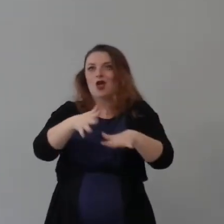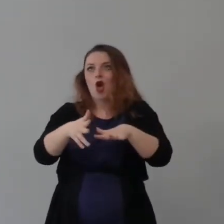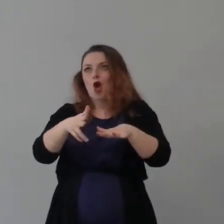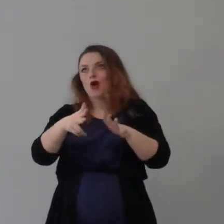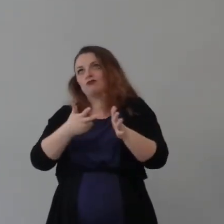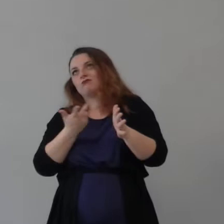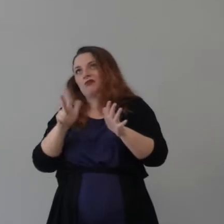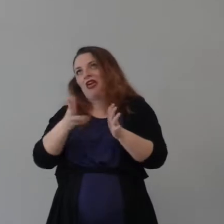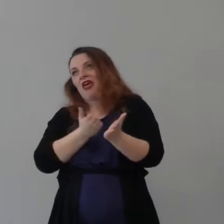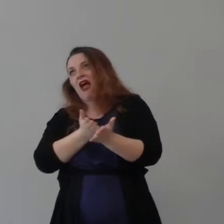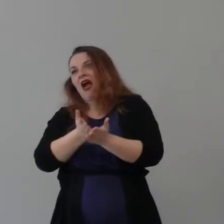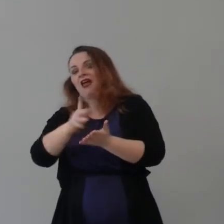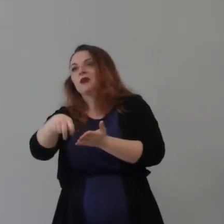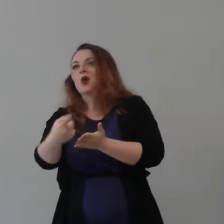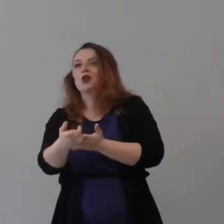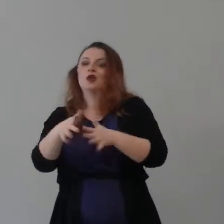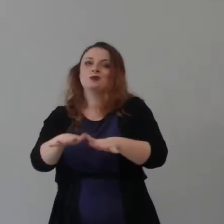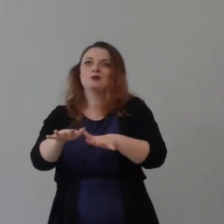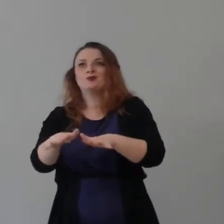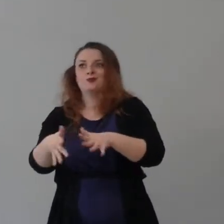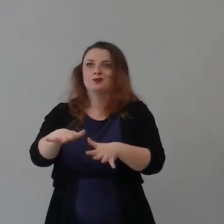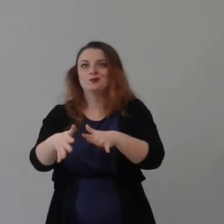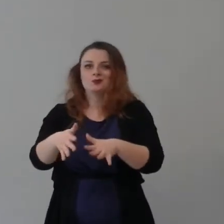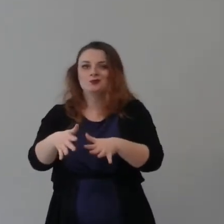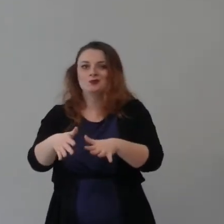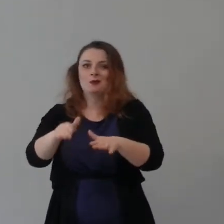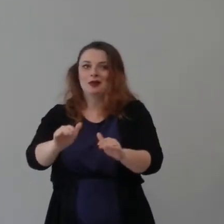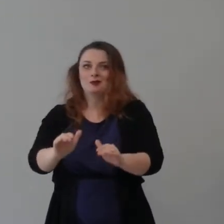poi si rallentano le cose, vero Massimo? Andiamo più lentamente.